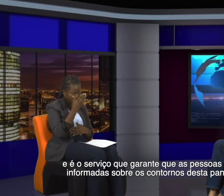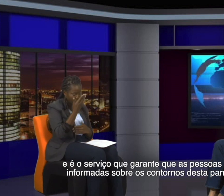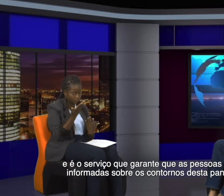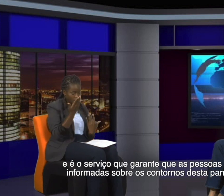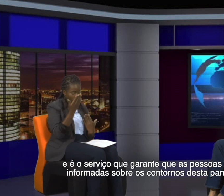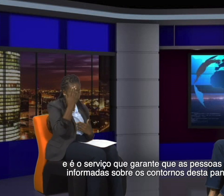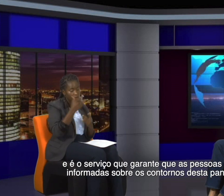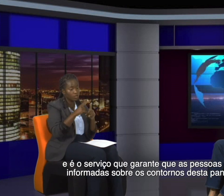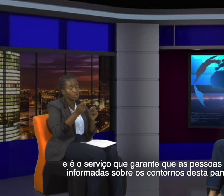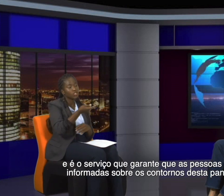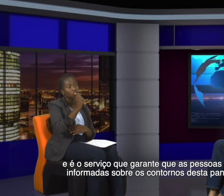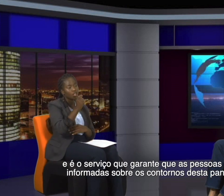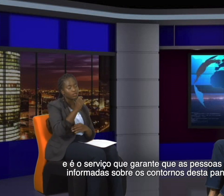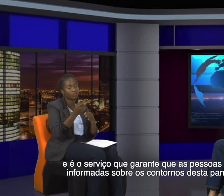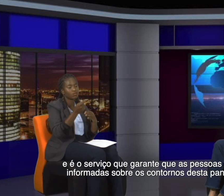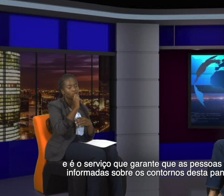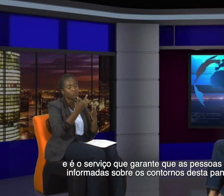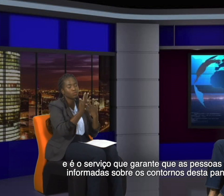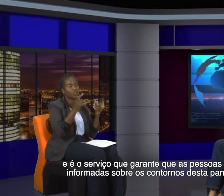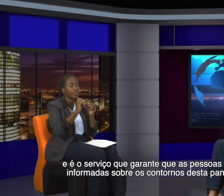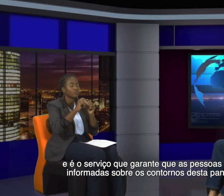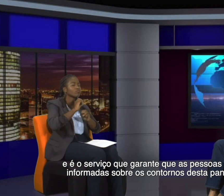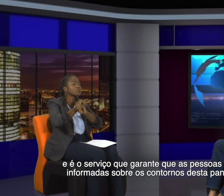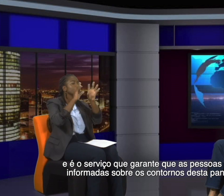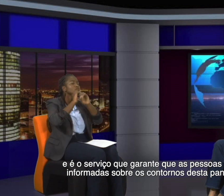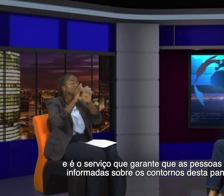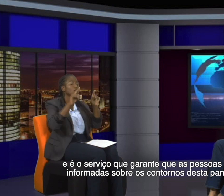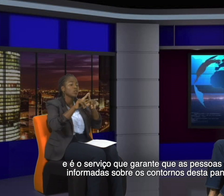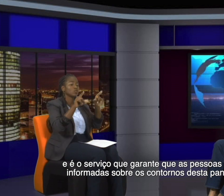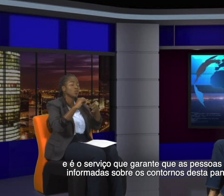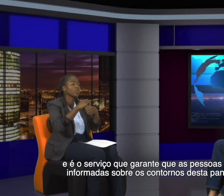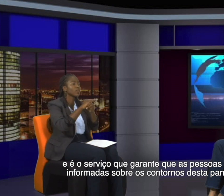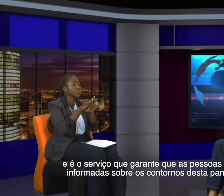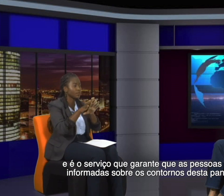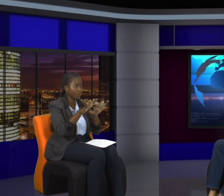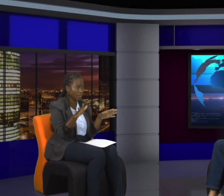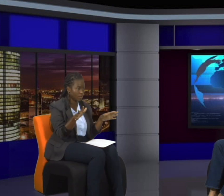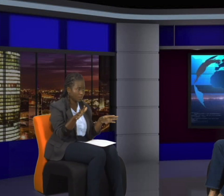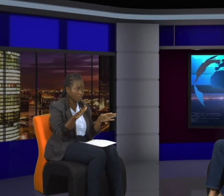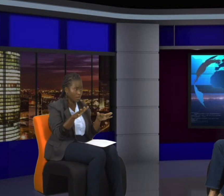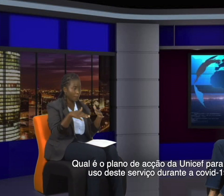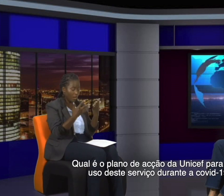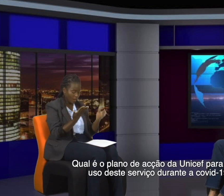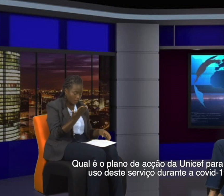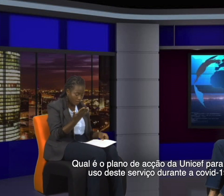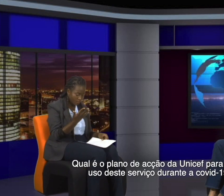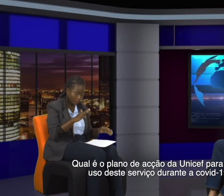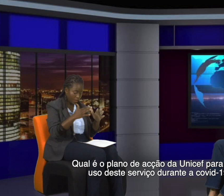Covid e é o serviço que garante que as pessoas estejam informadas sobre os contornos desta pandemia.